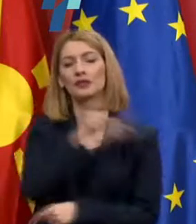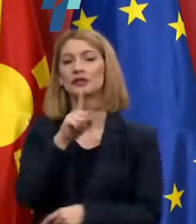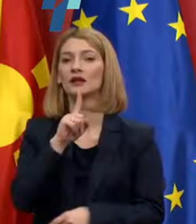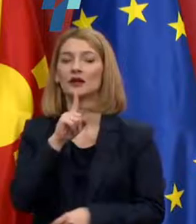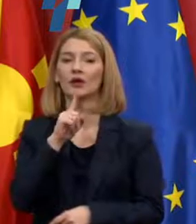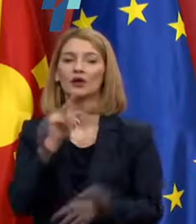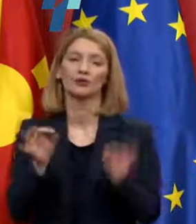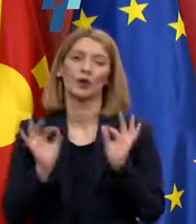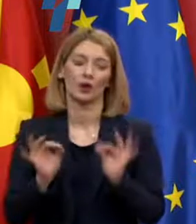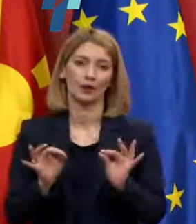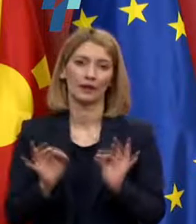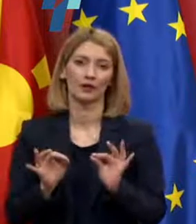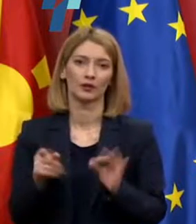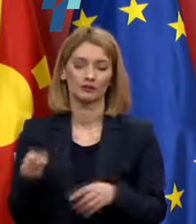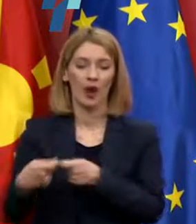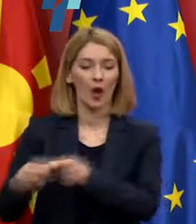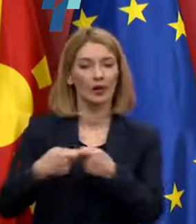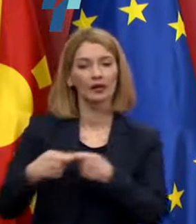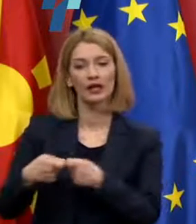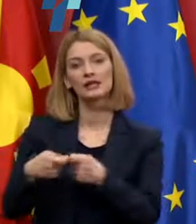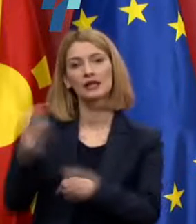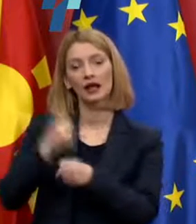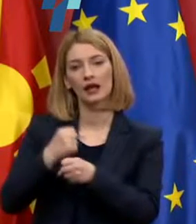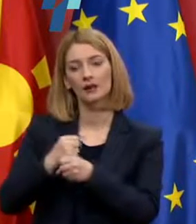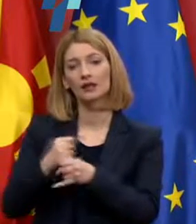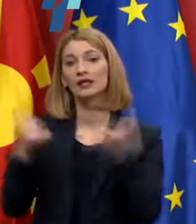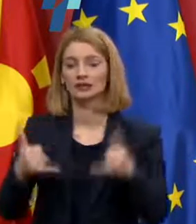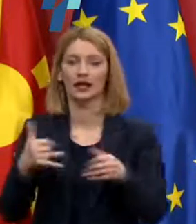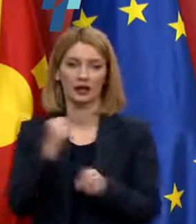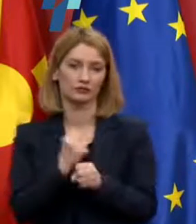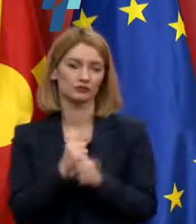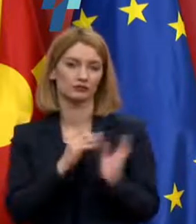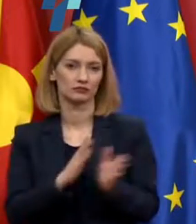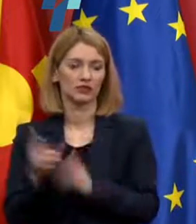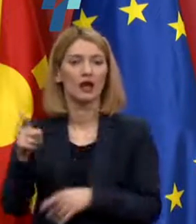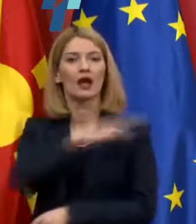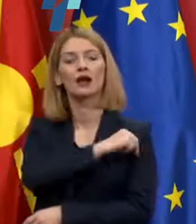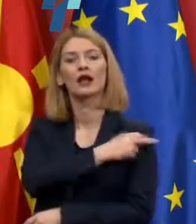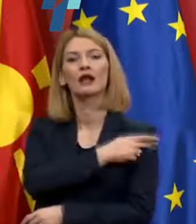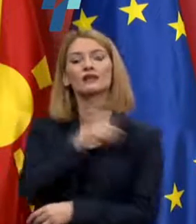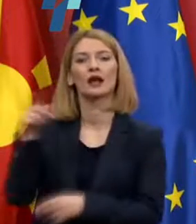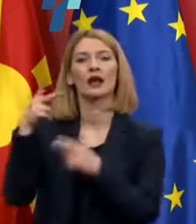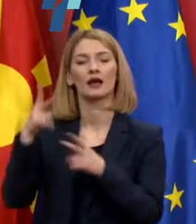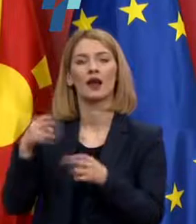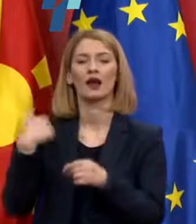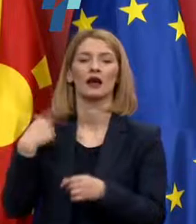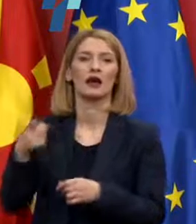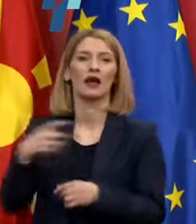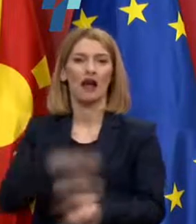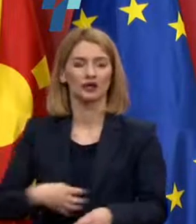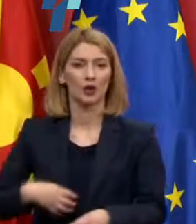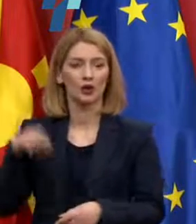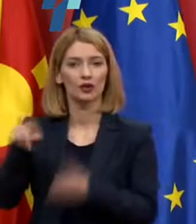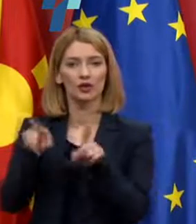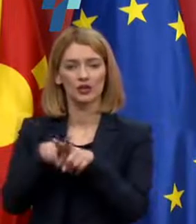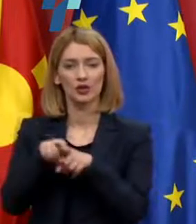сосем нормално ја организира работата и сега функционираат. Клиниката за хематологија целосно, за